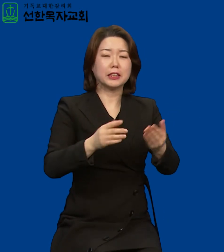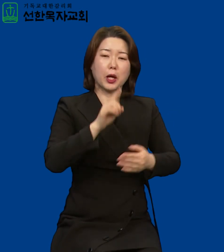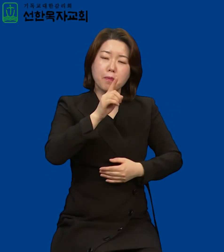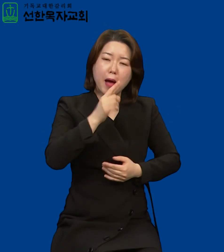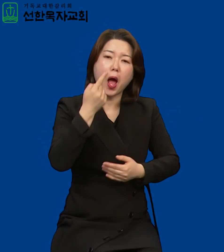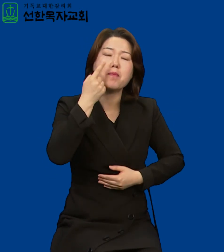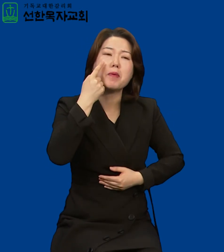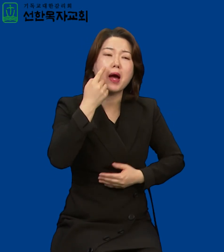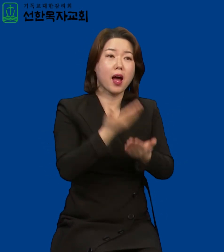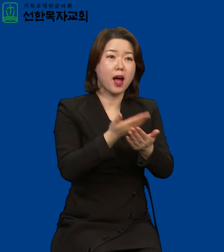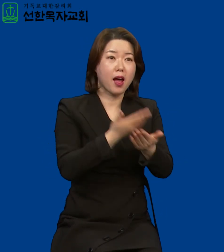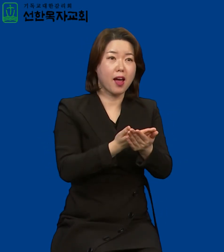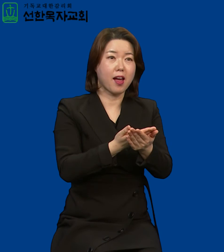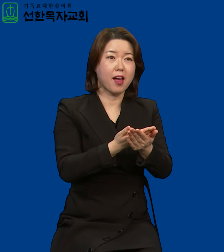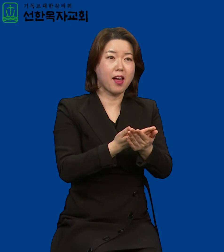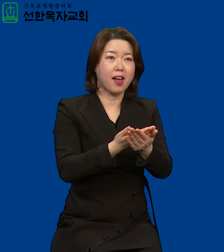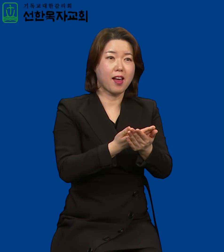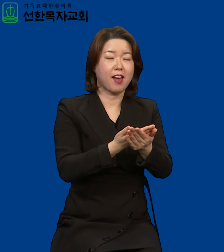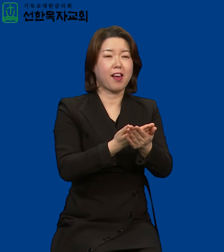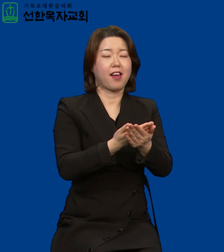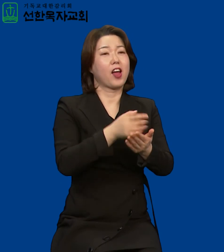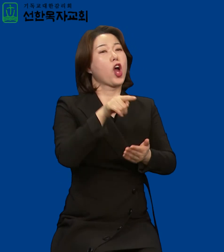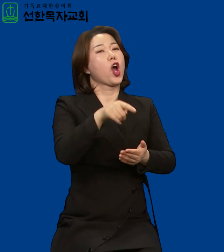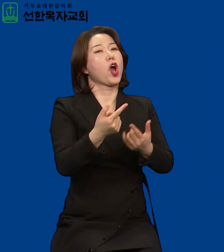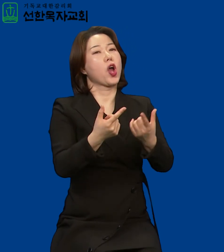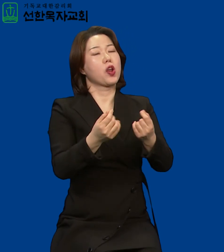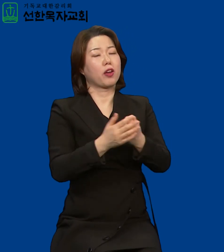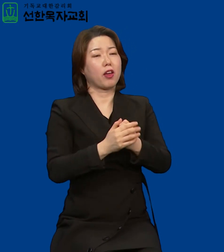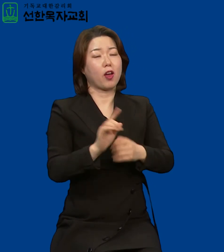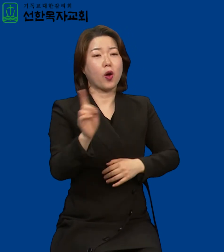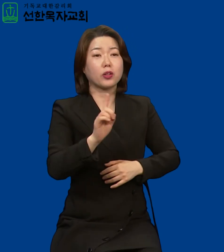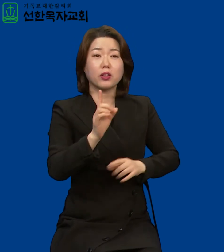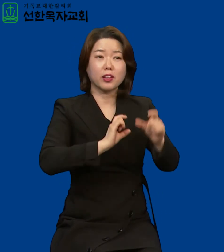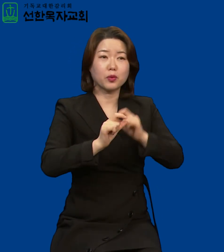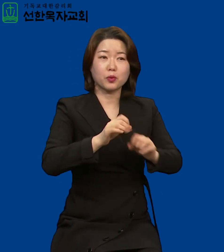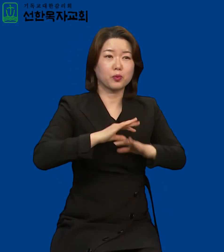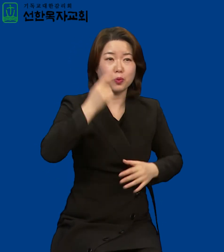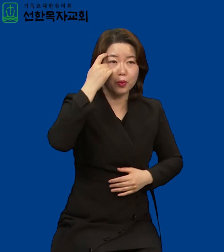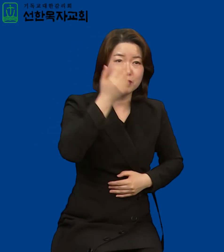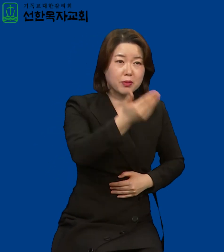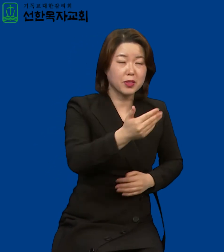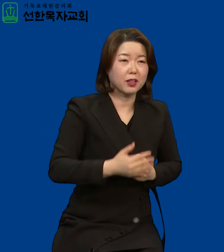좀 해봐요. 여러분, 어떤 게 더 놀라울까요?